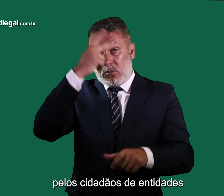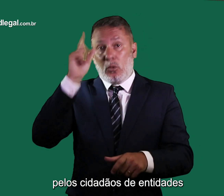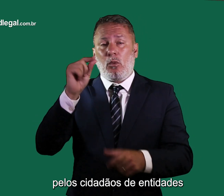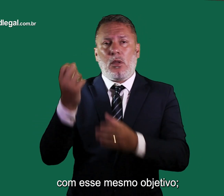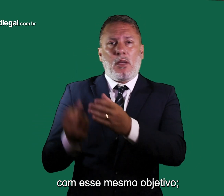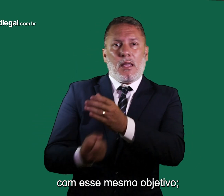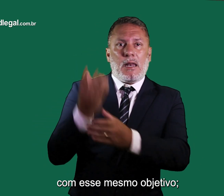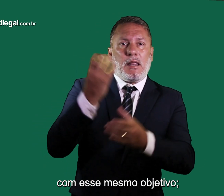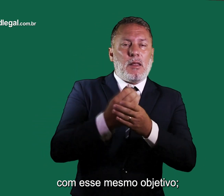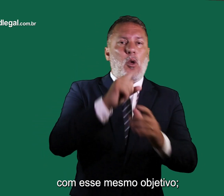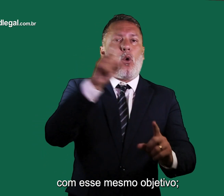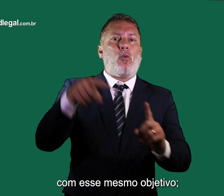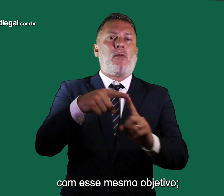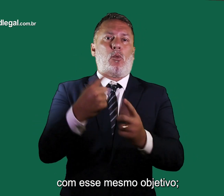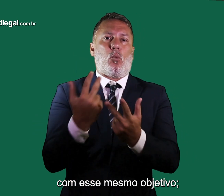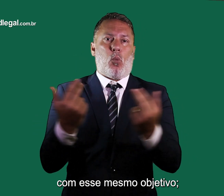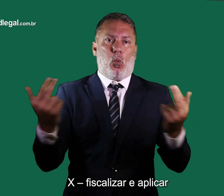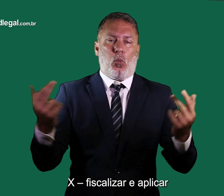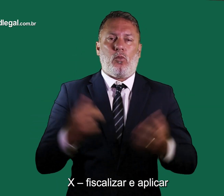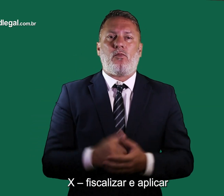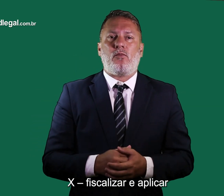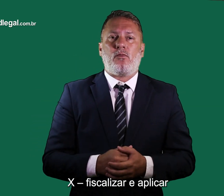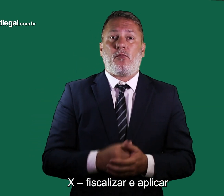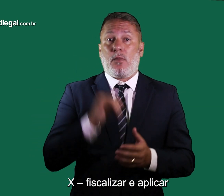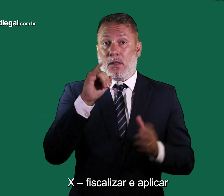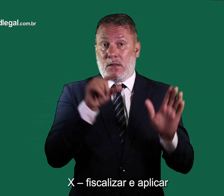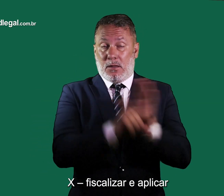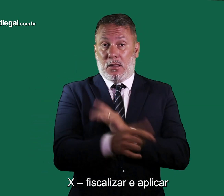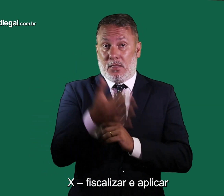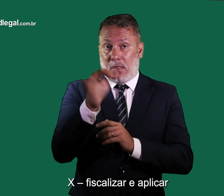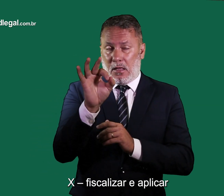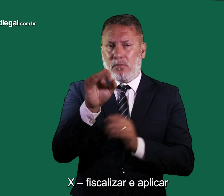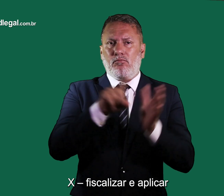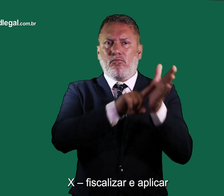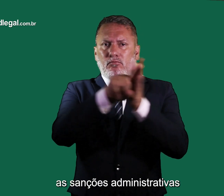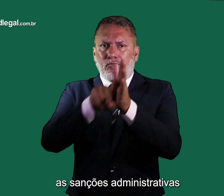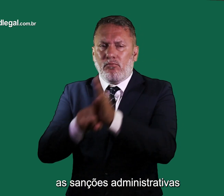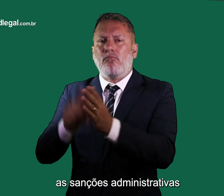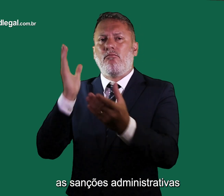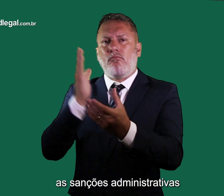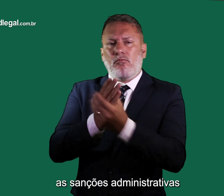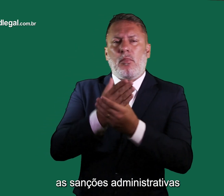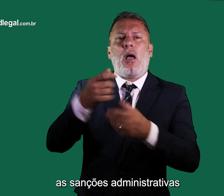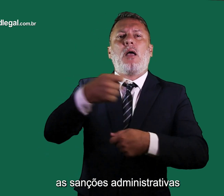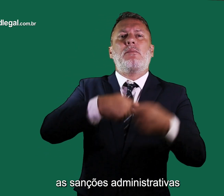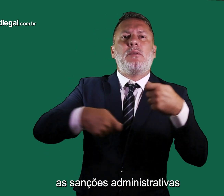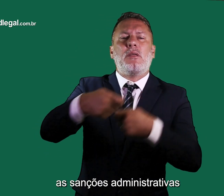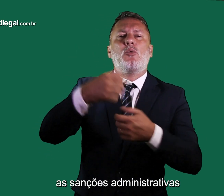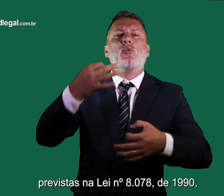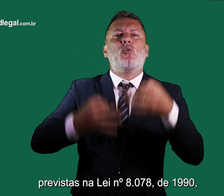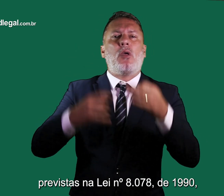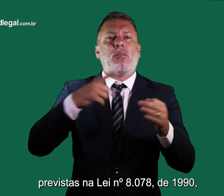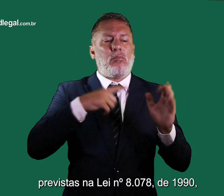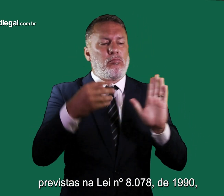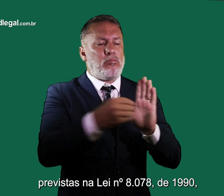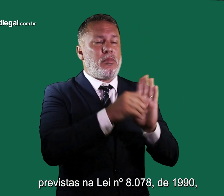entidades com esse mesmo objetivo. Inciso 10. Fiscalizar e aplicar as sanções administrativas prevista na Lei